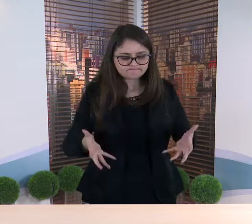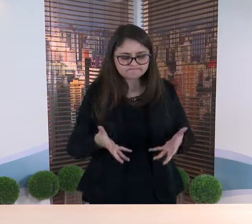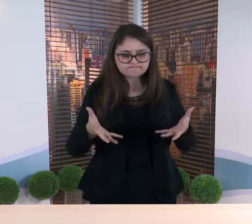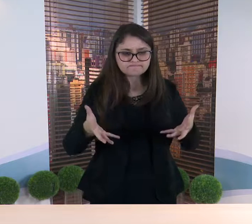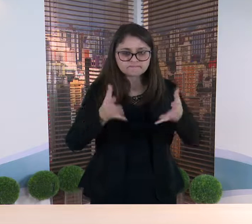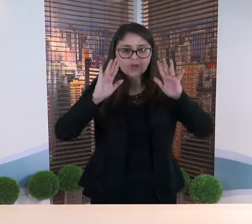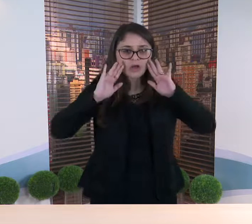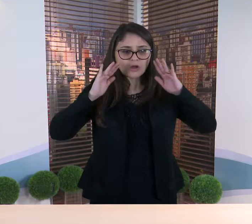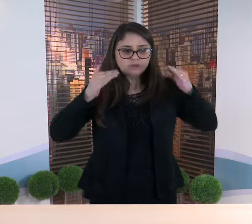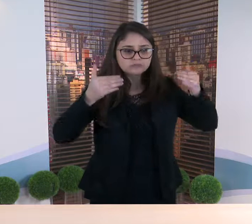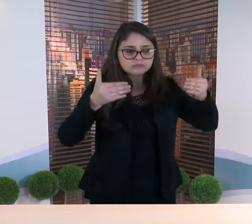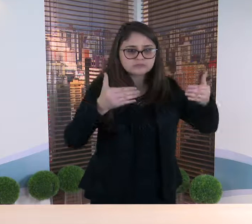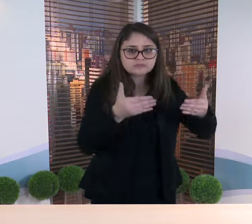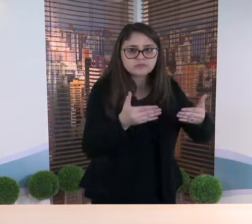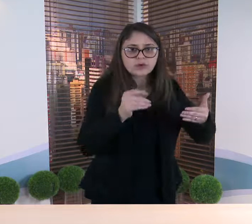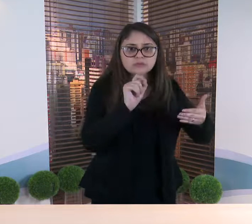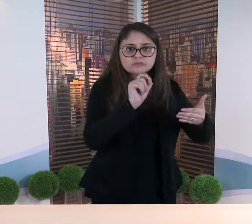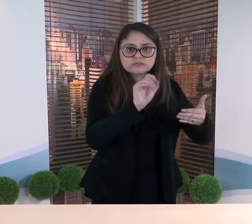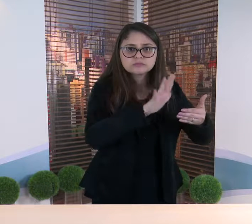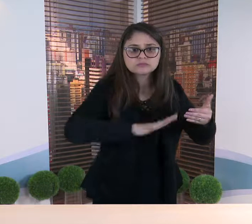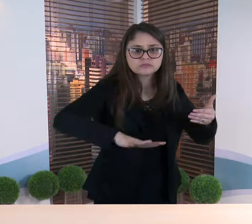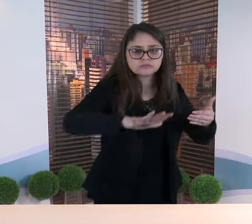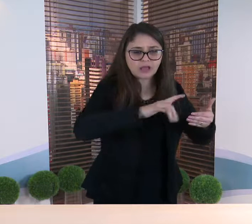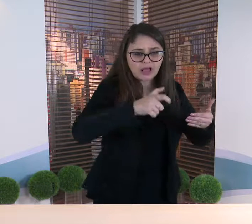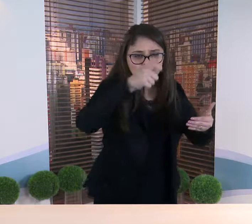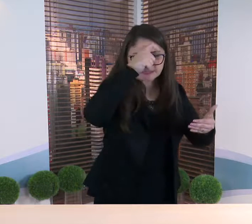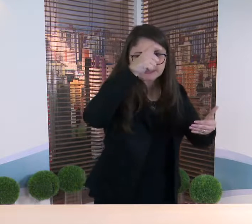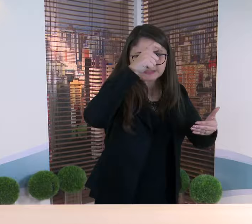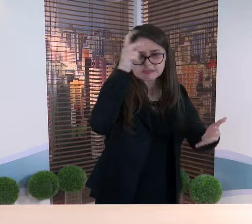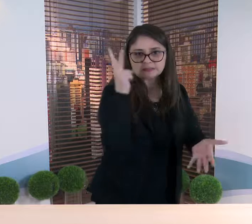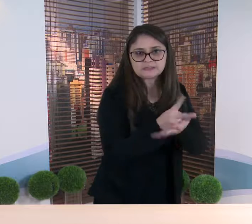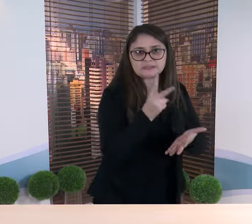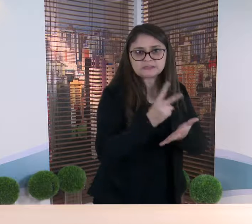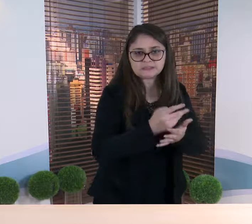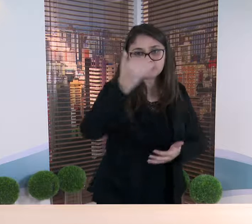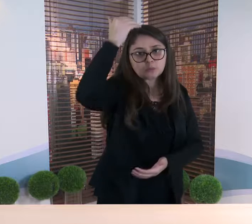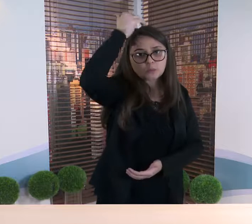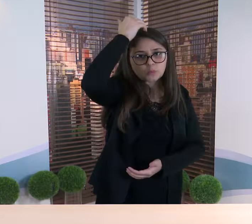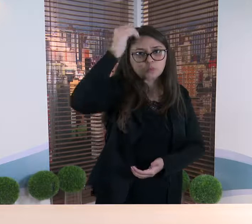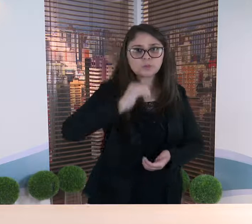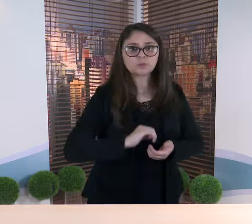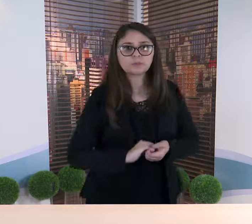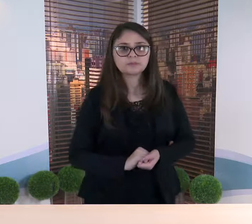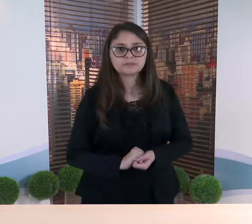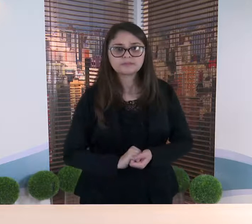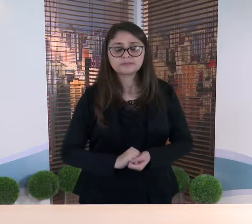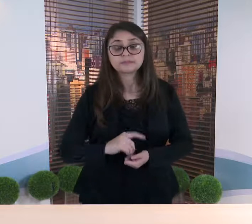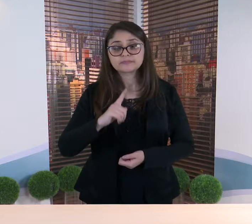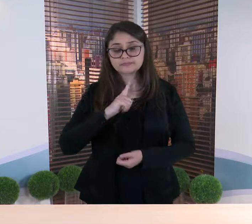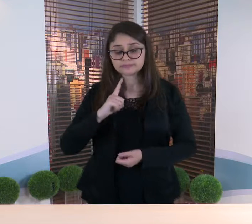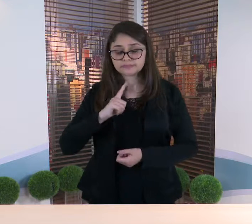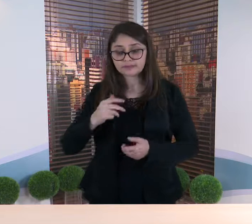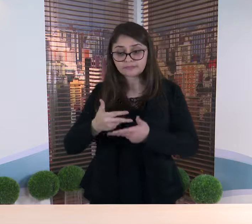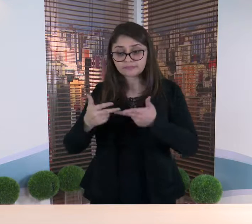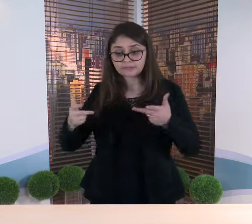atenção deliberada ao âmbito do demonismo. Muitos defensores de semelhantes ministérios